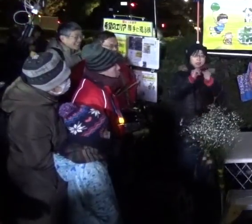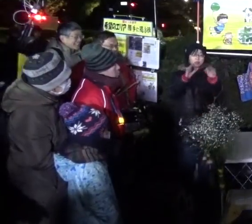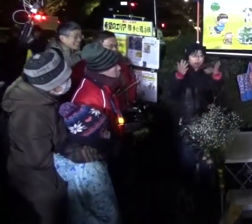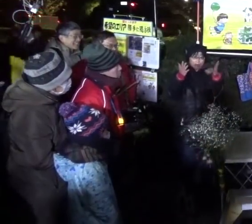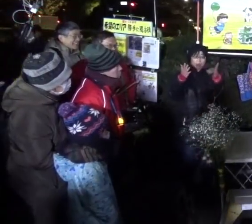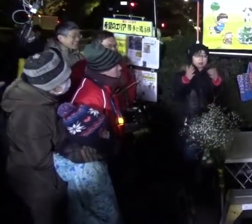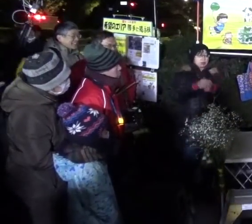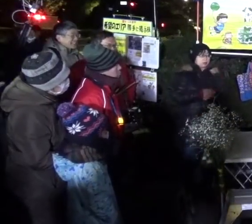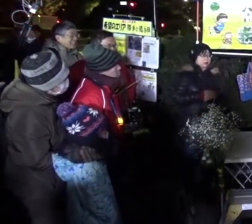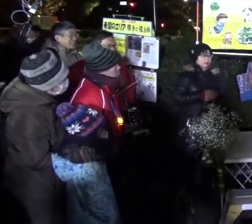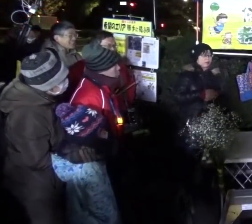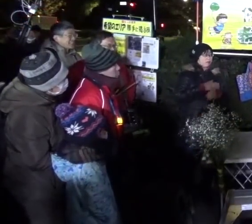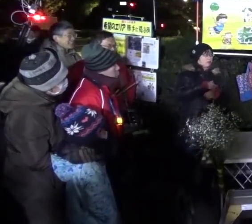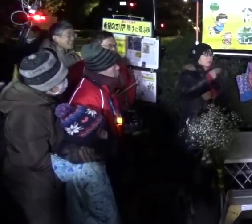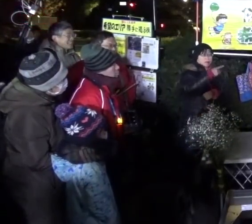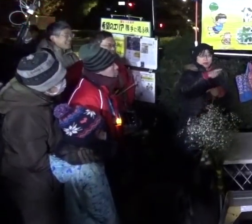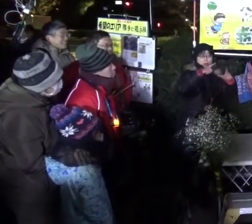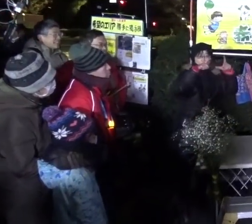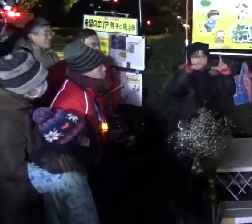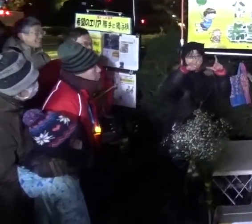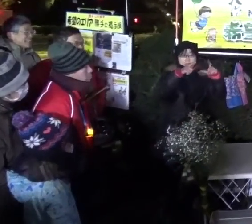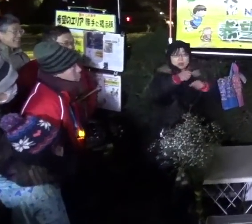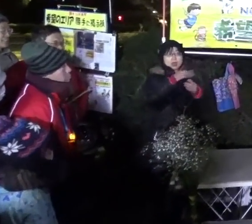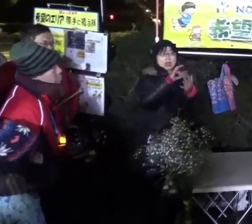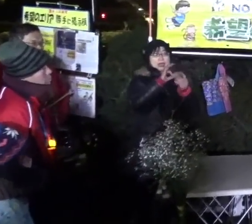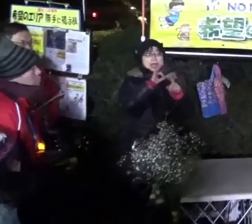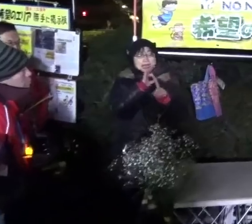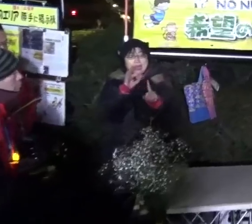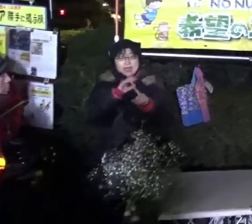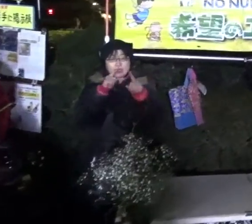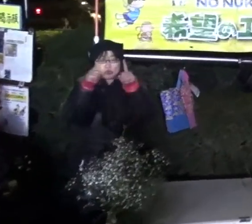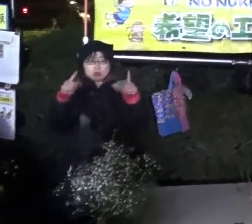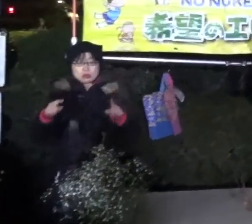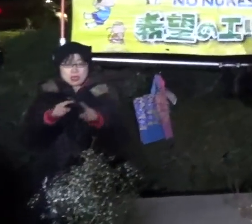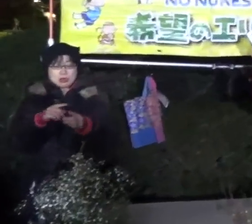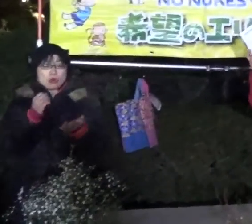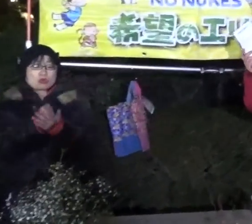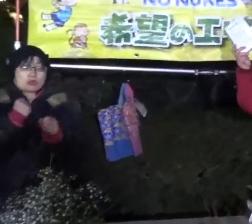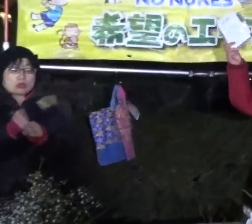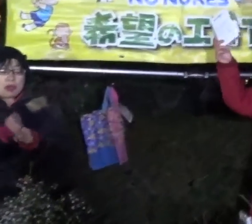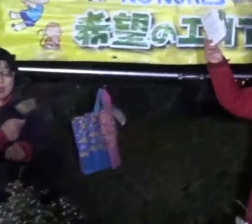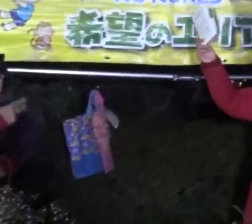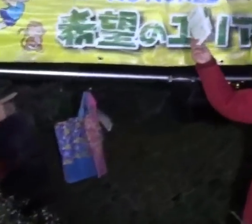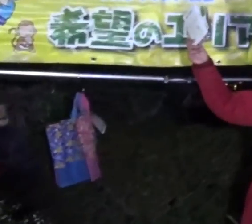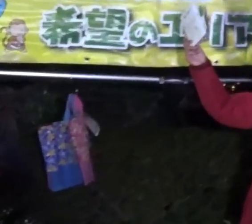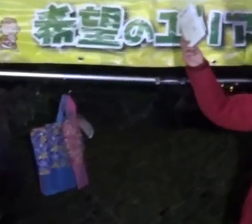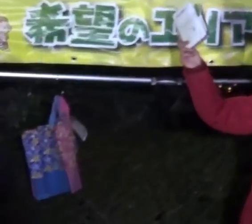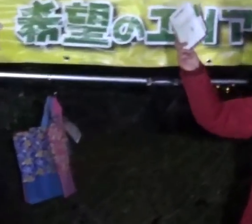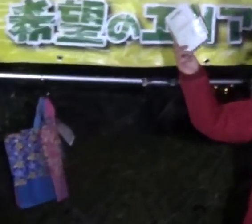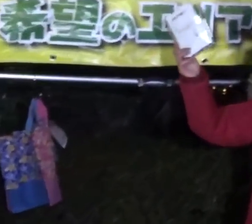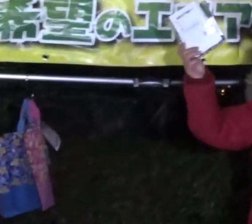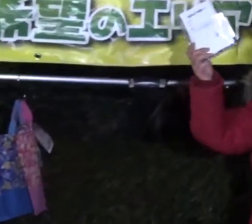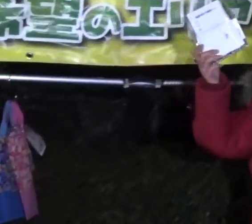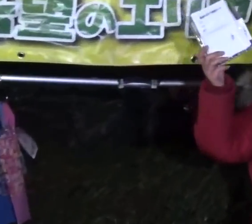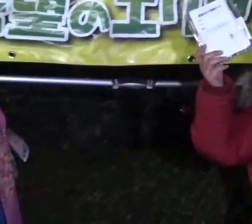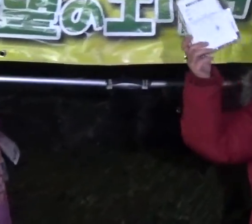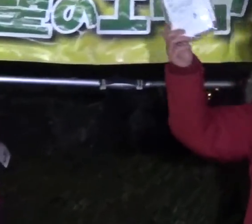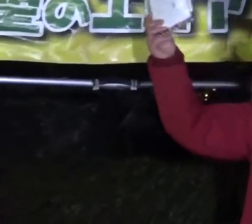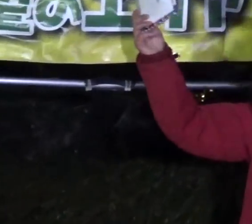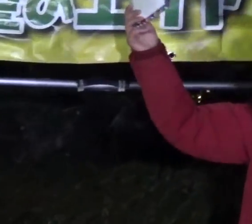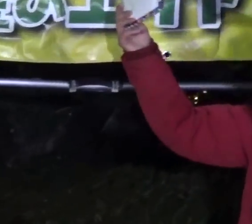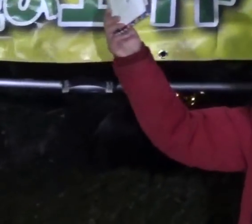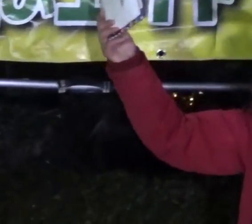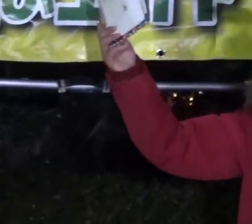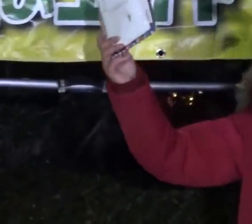はい、もしよかったらこの希望のエリアの連絡カードっていうのを用意しましたので、ここにお名前とご連絡先